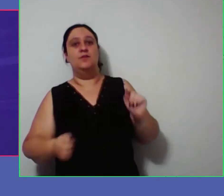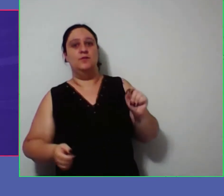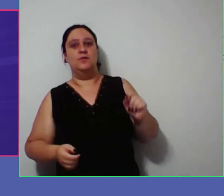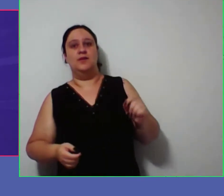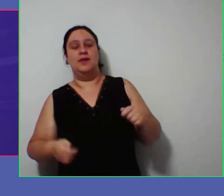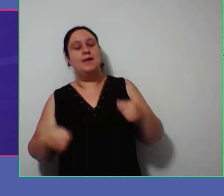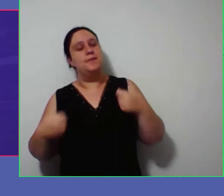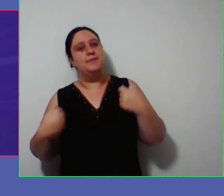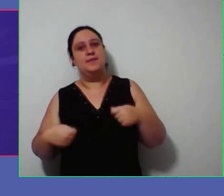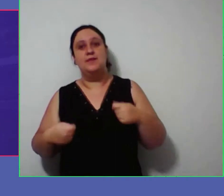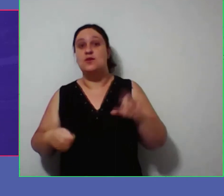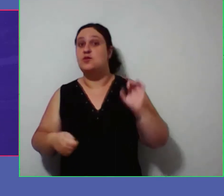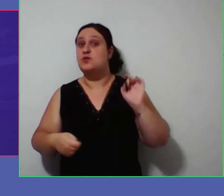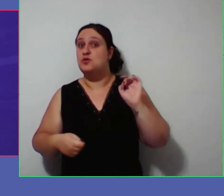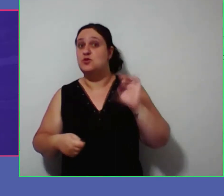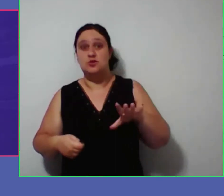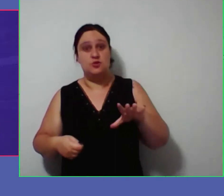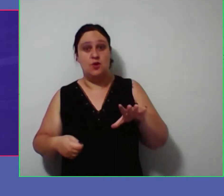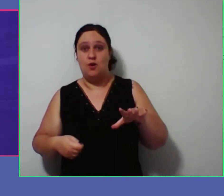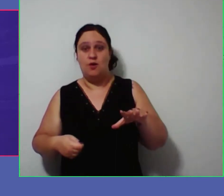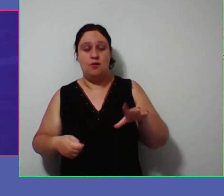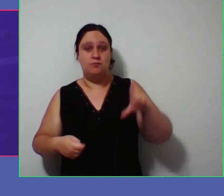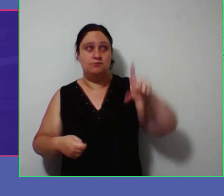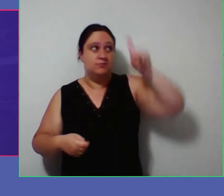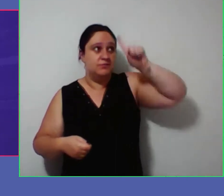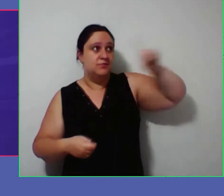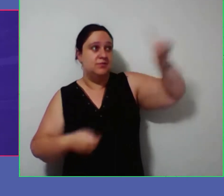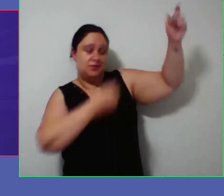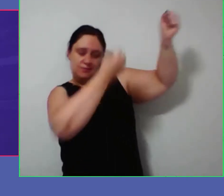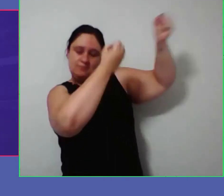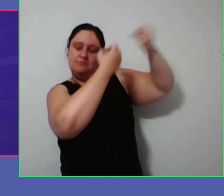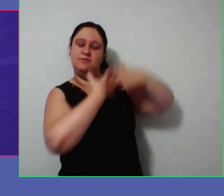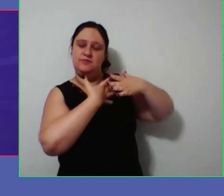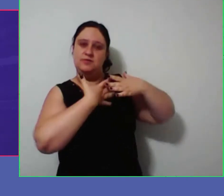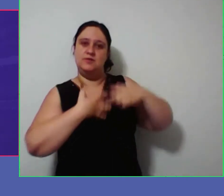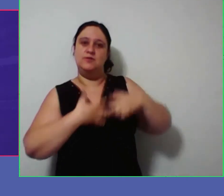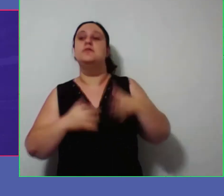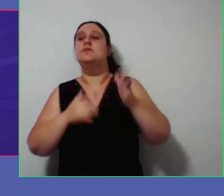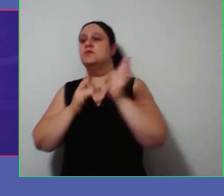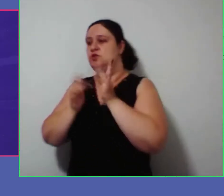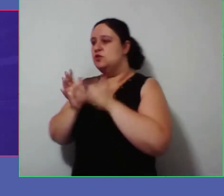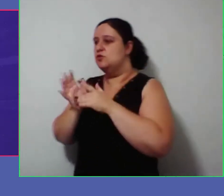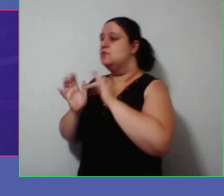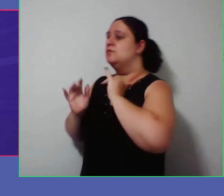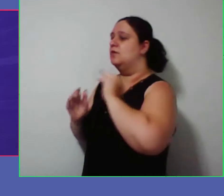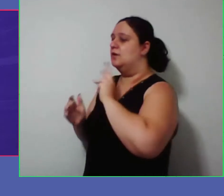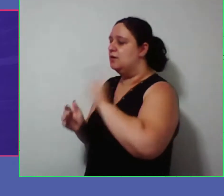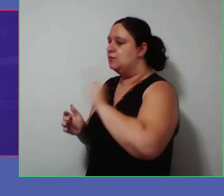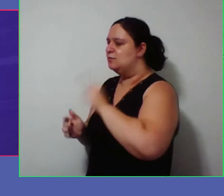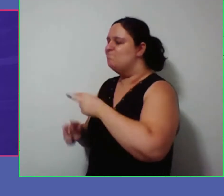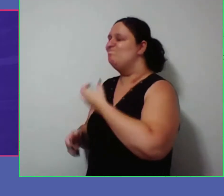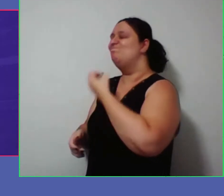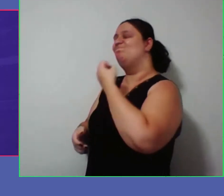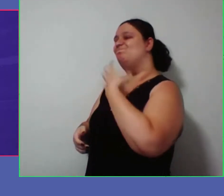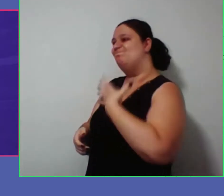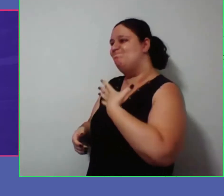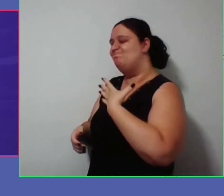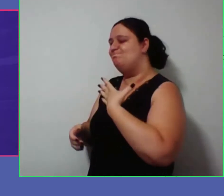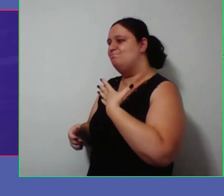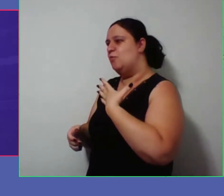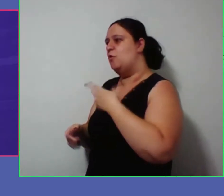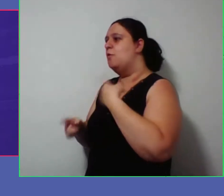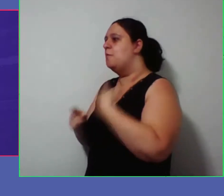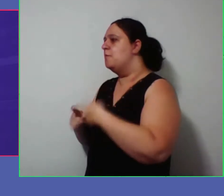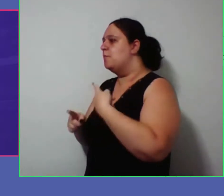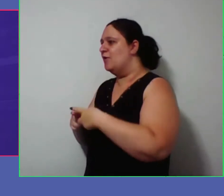Então Jesus lhe afirmou: bem-aventurado és Simão Barjonas, porque não foi carne e sangue quem